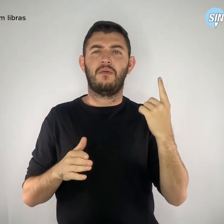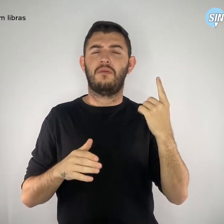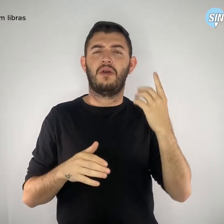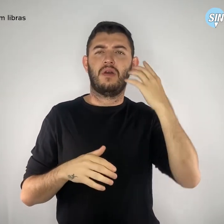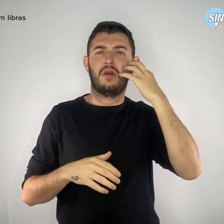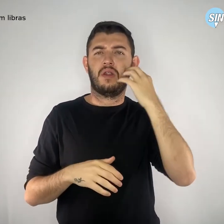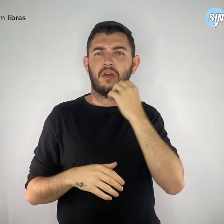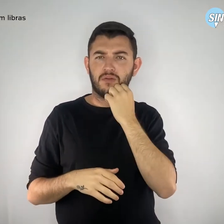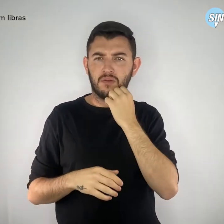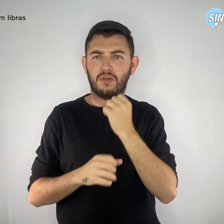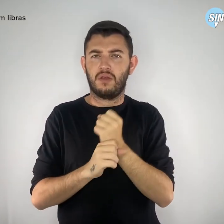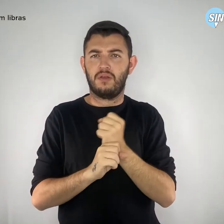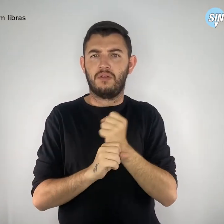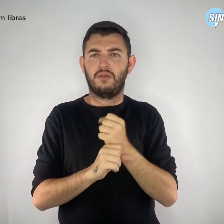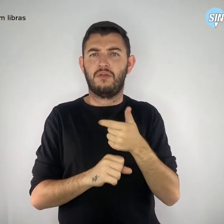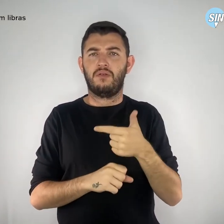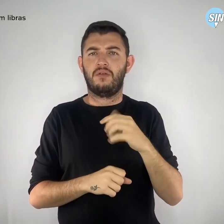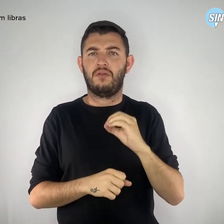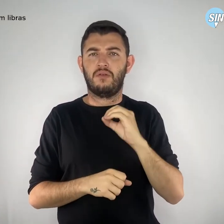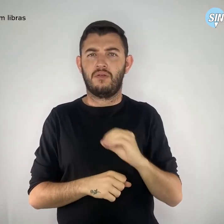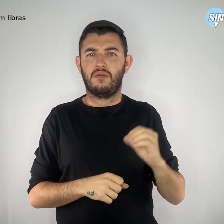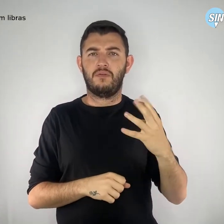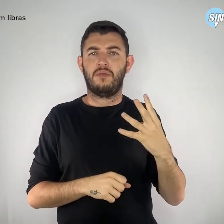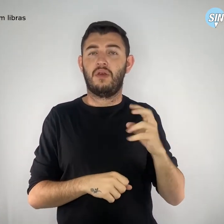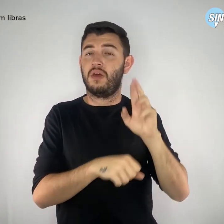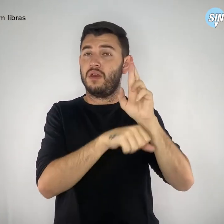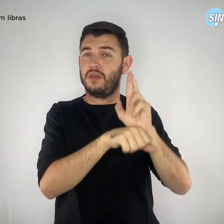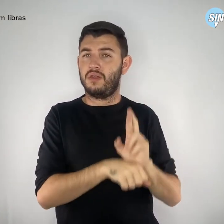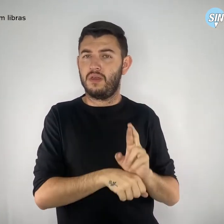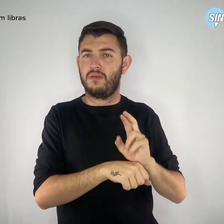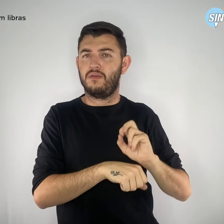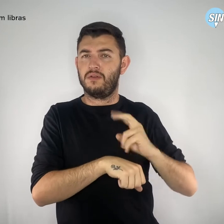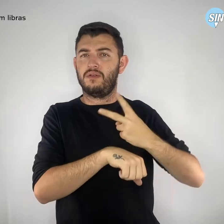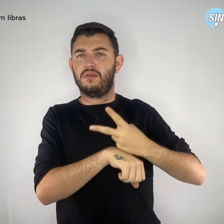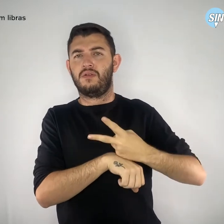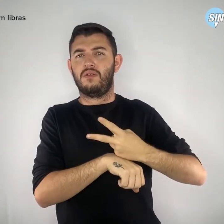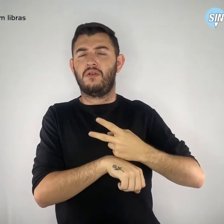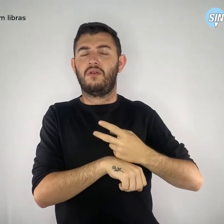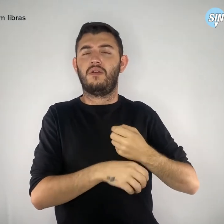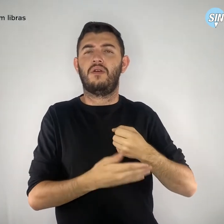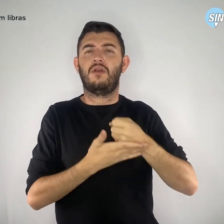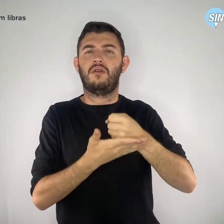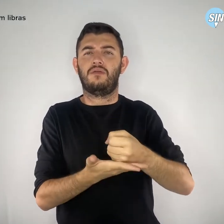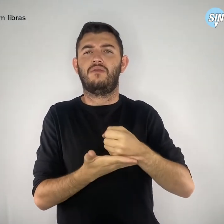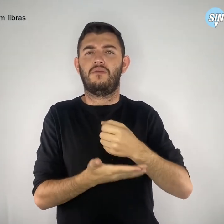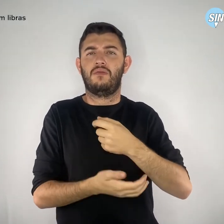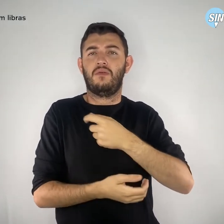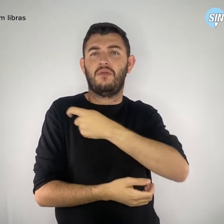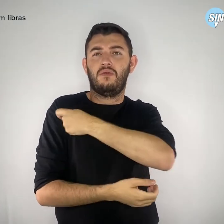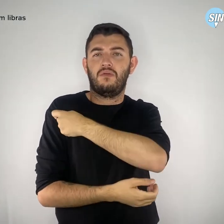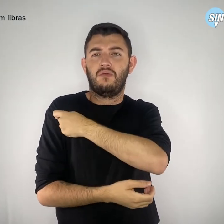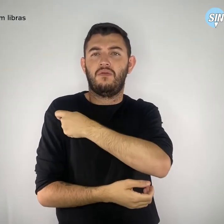em 2004 a reserva de vagas para estudantes negros. Ela